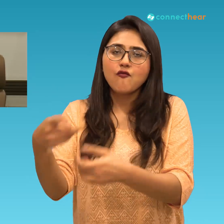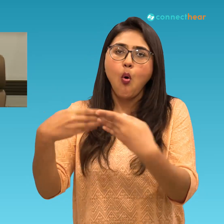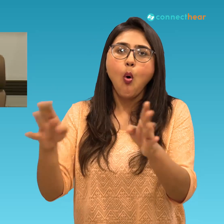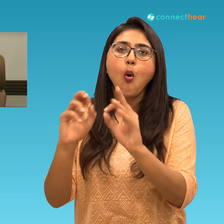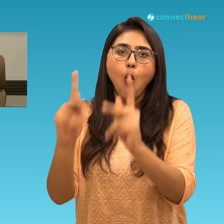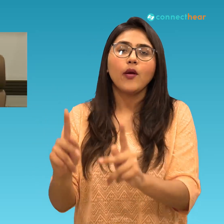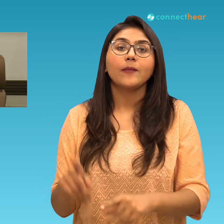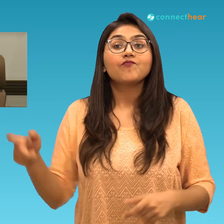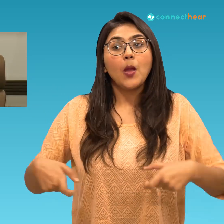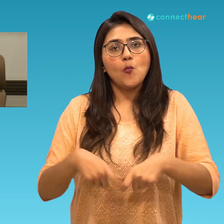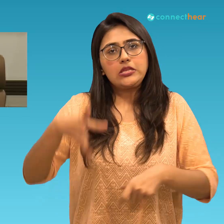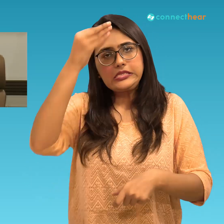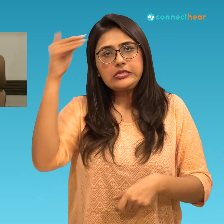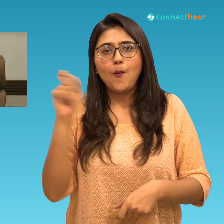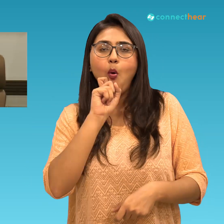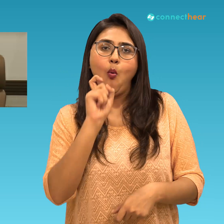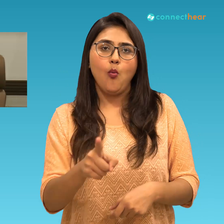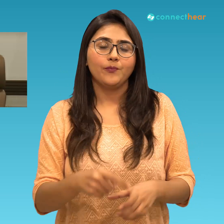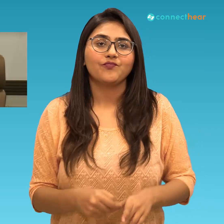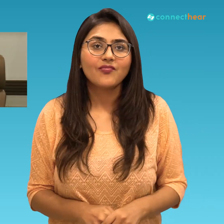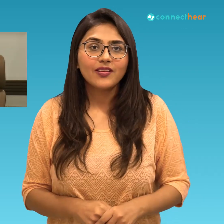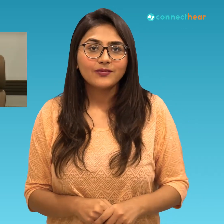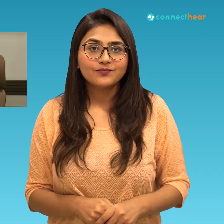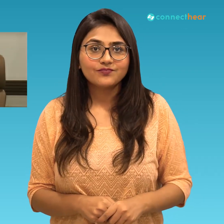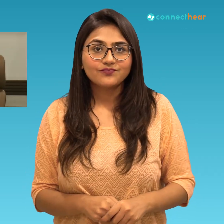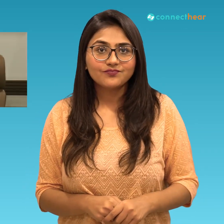کمشنر صاحب، اور یہ کل رات 12